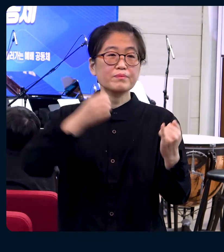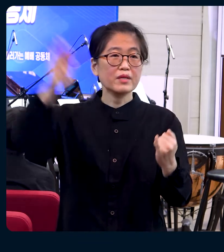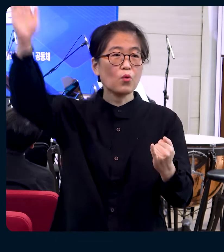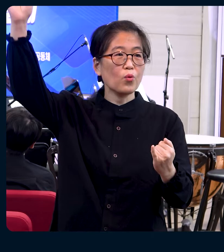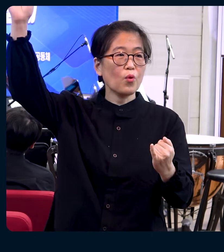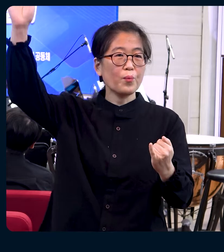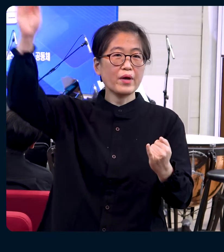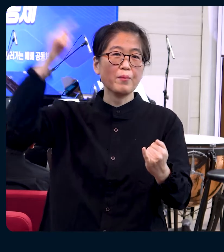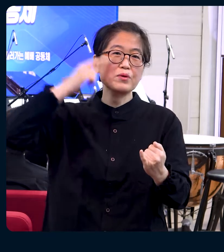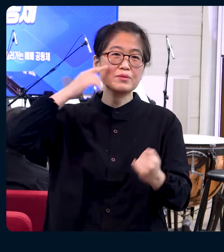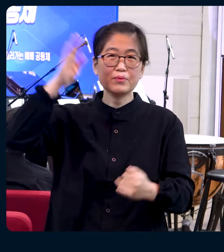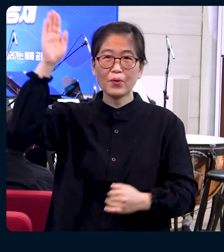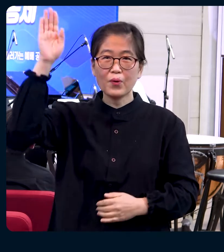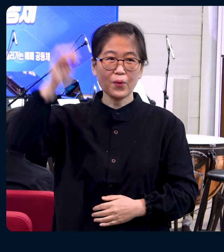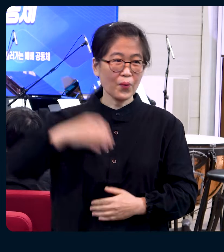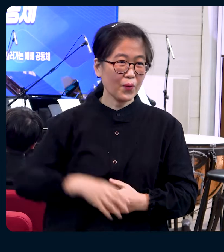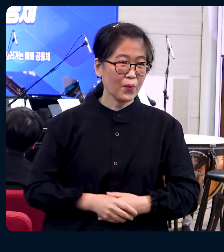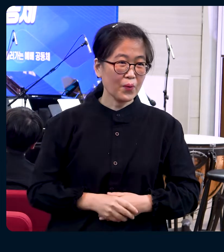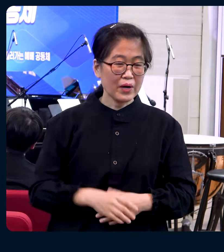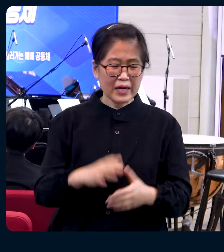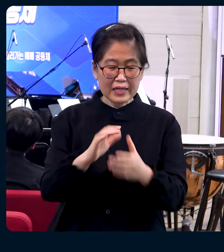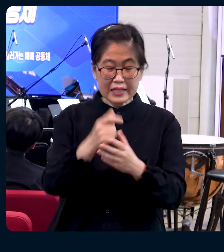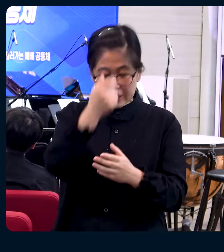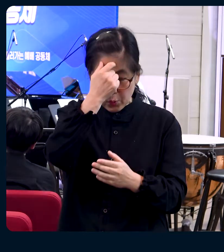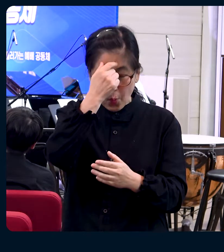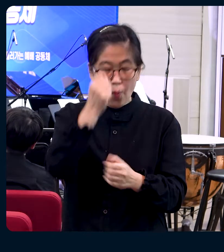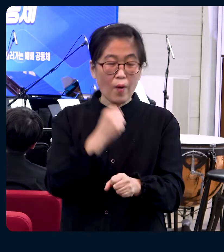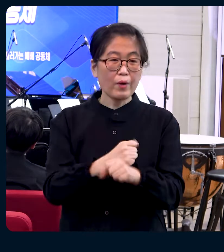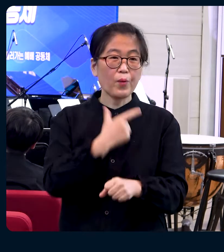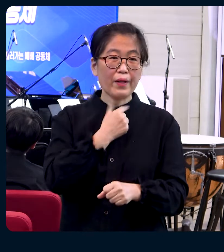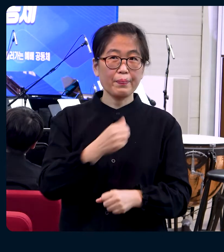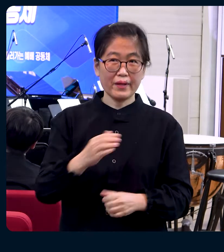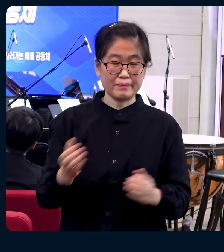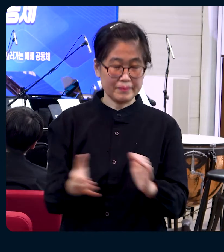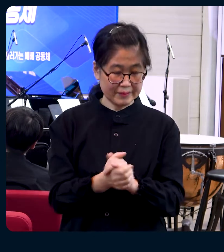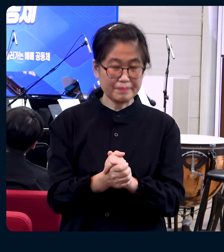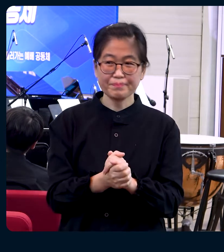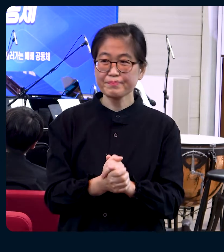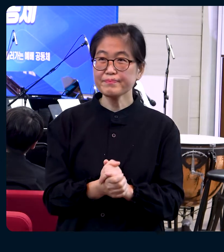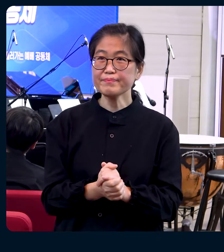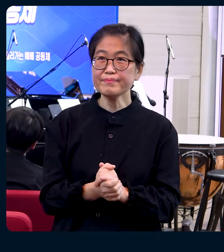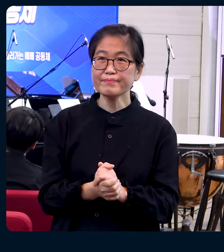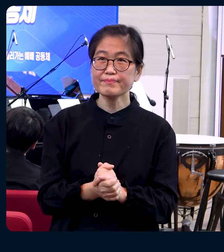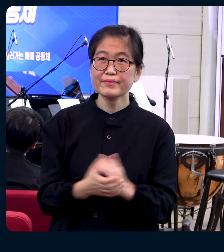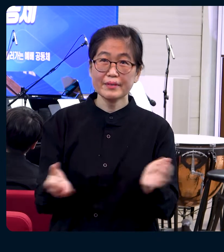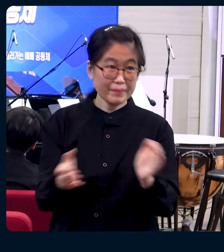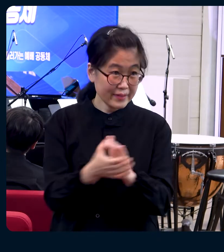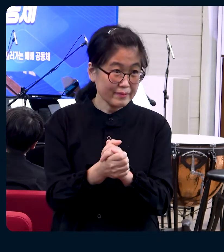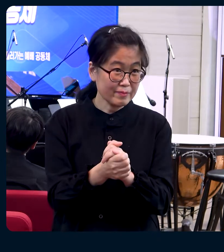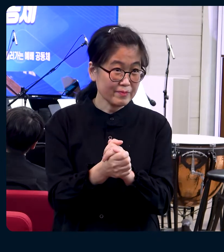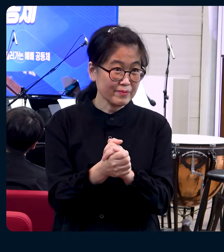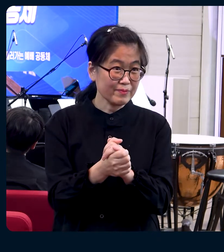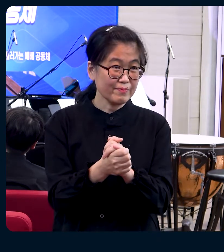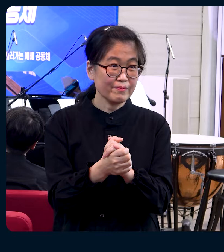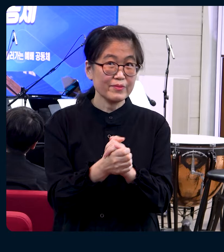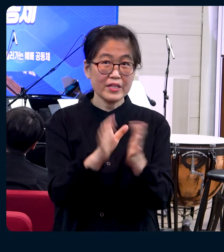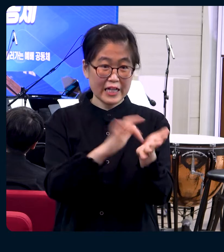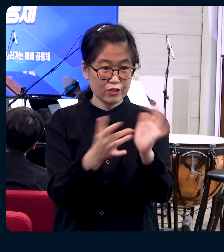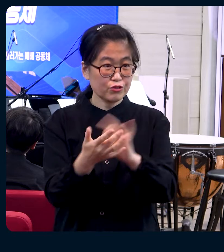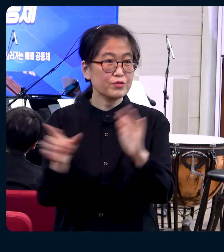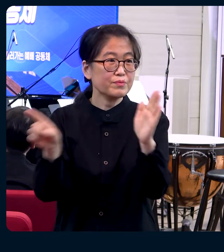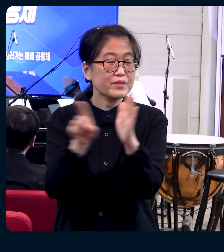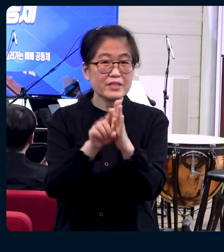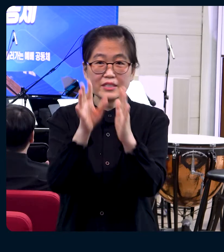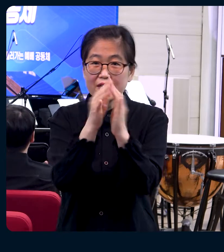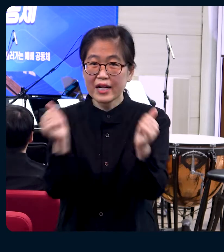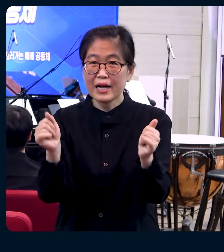바랍니다. 그리고 이것을 위해서 기도할 것이다. 아멘. 아멘. 근데 예수 믿는